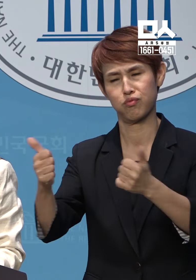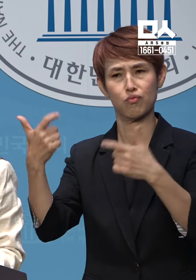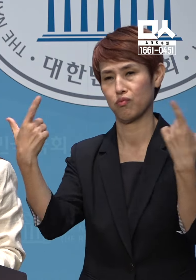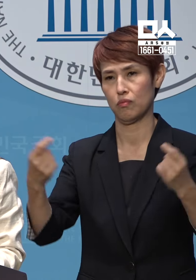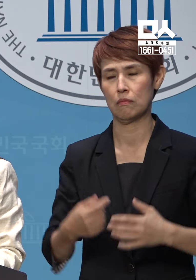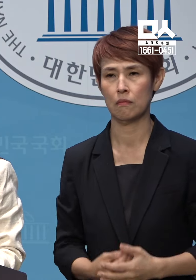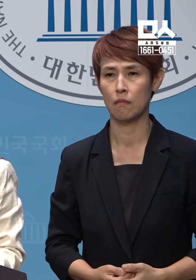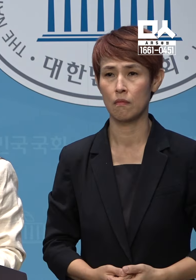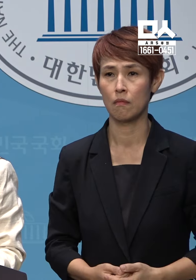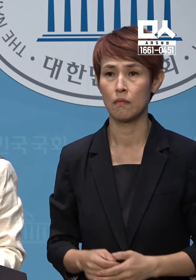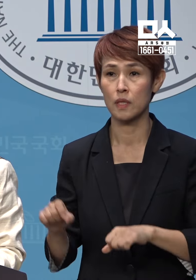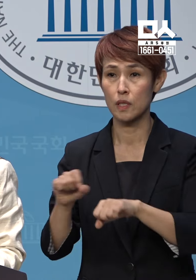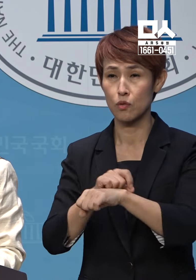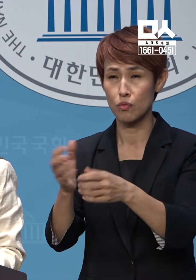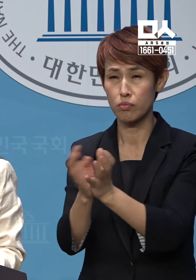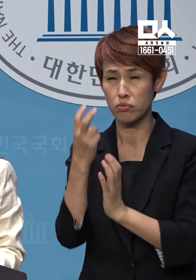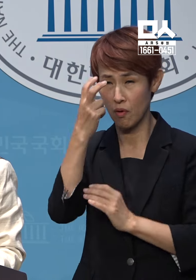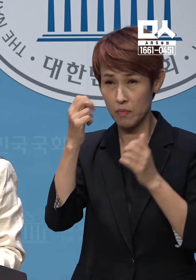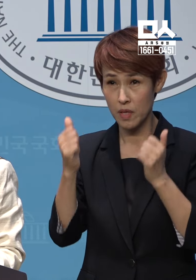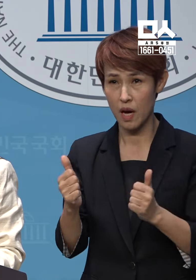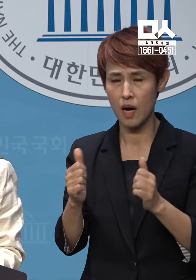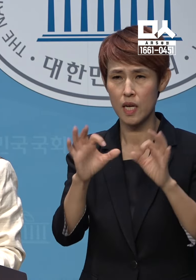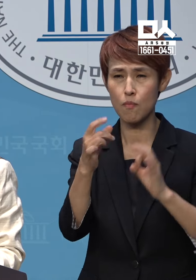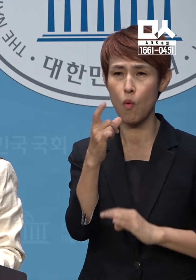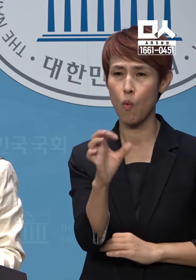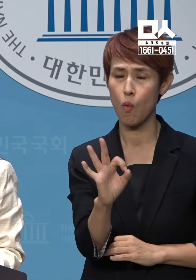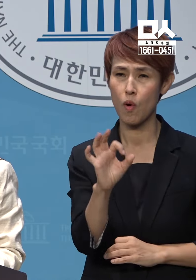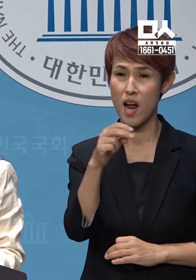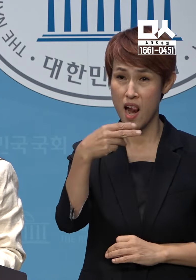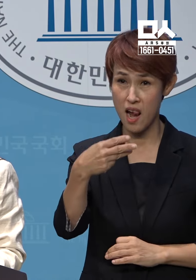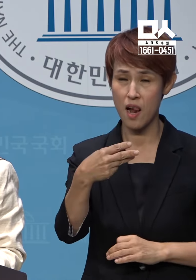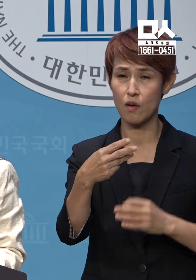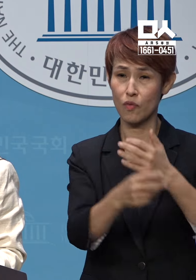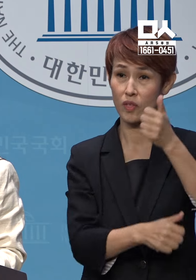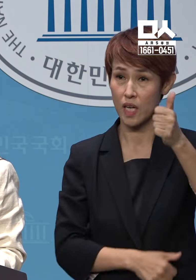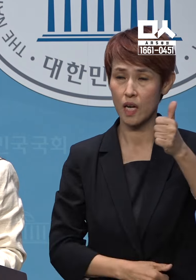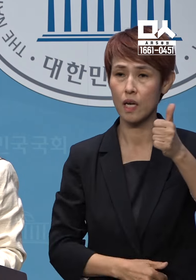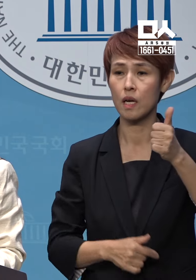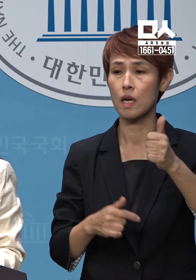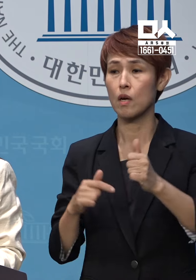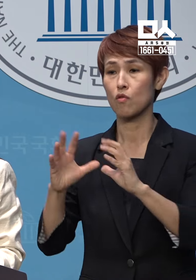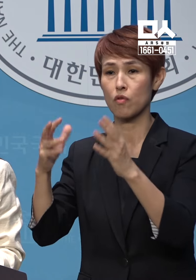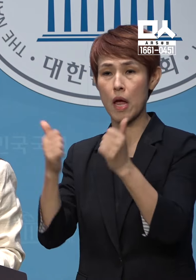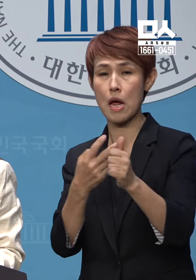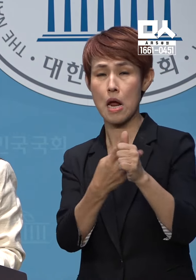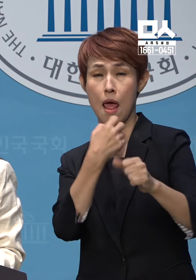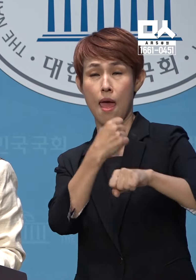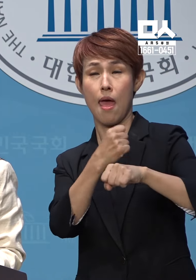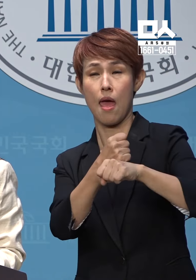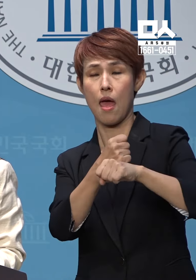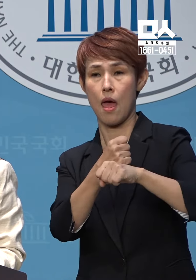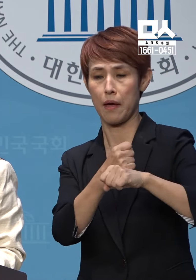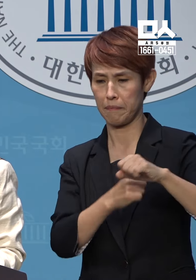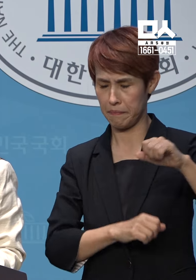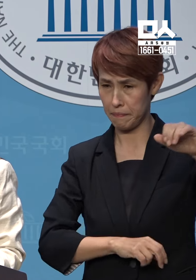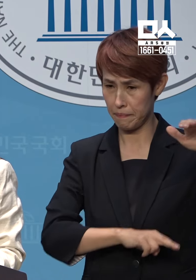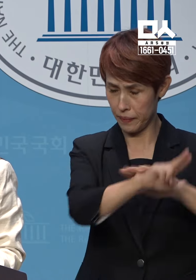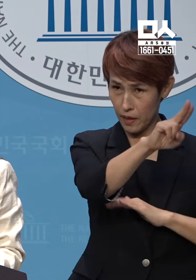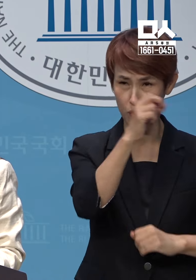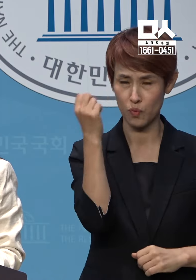특수부 검사 출신인 김홍일 방송통신 위원장이 국회 탄핵한 처리를 앞두고 도주 사태를 또